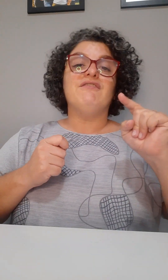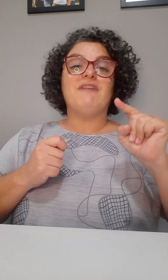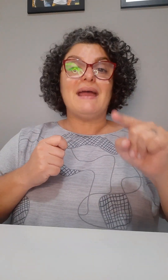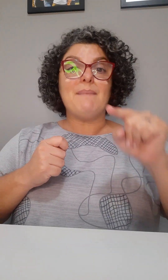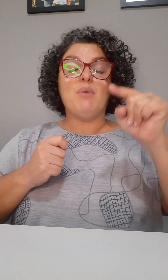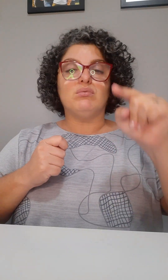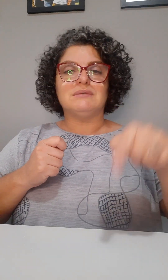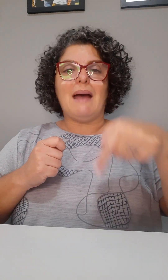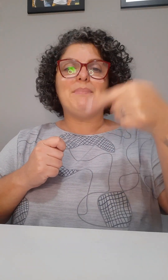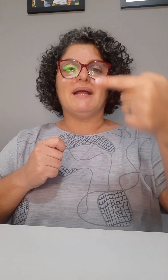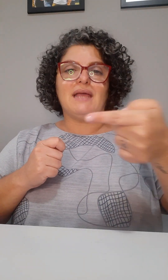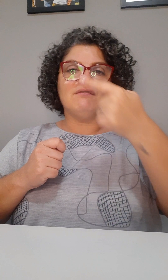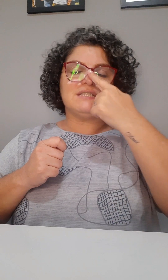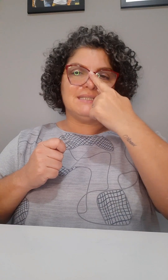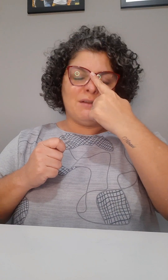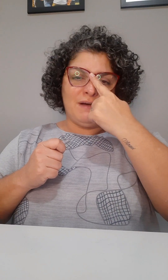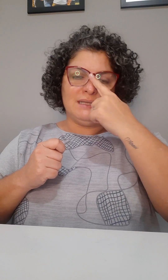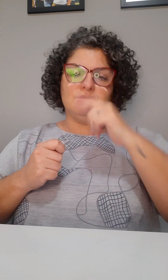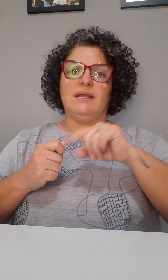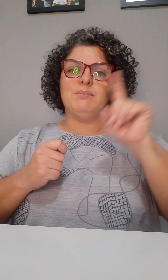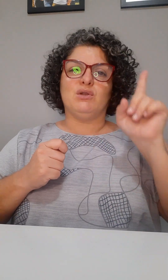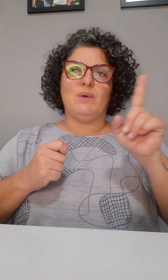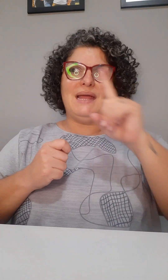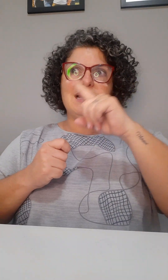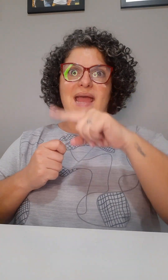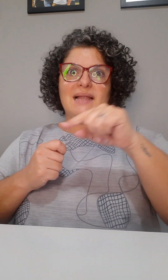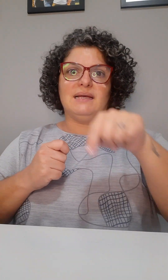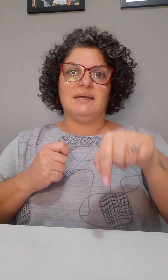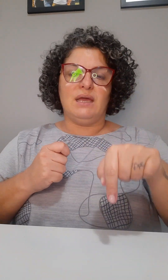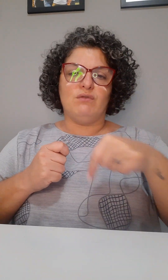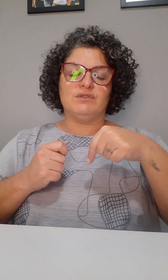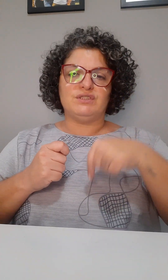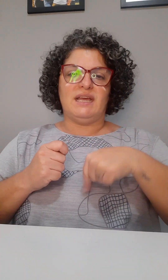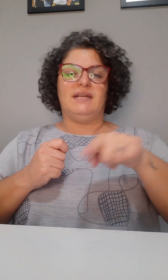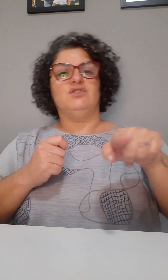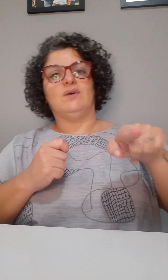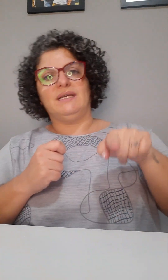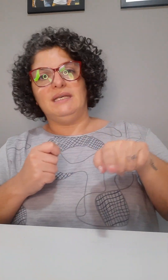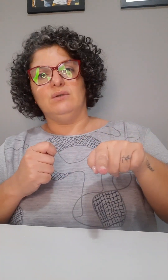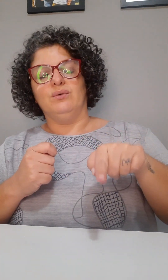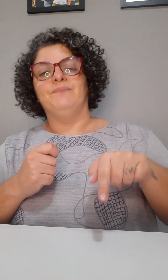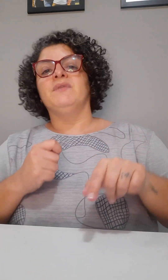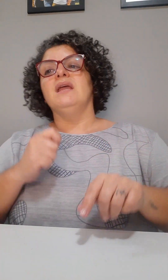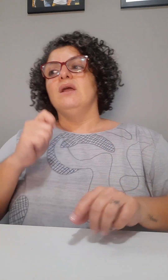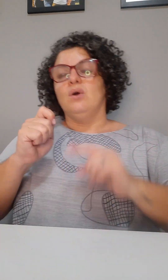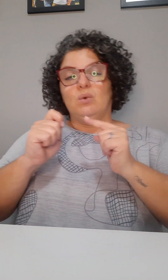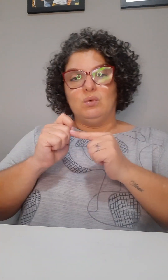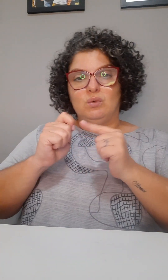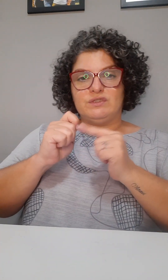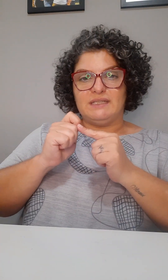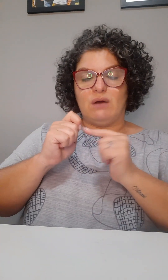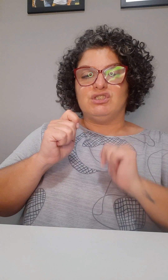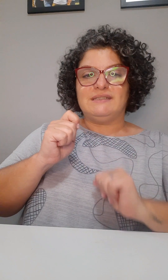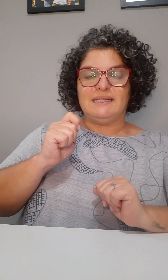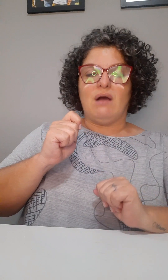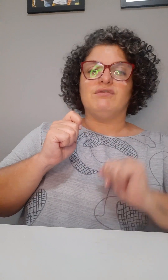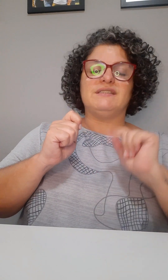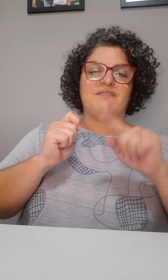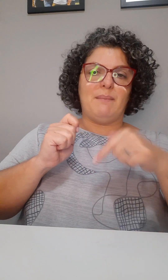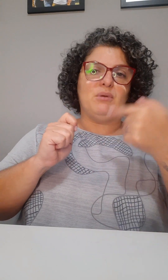vai apontar para quem você está falando. Lembra do ele, ela, eu, você, isso, aquilo? O sinal de sinal, você vai apontar